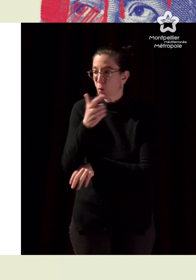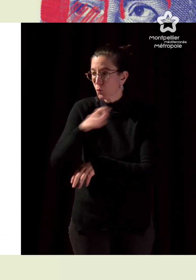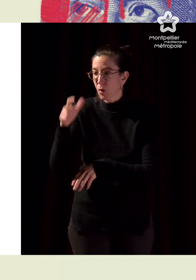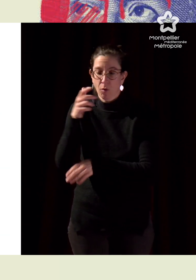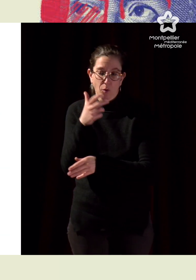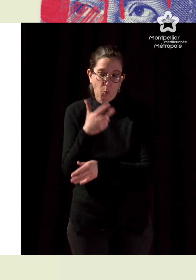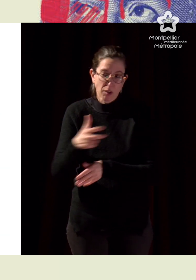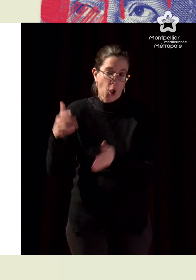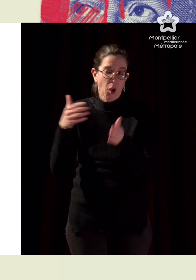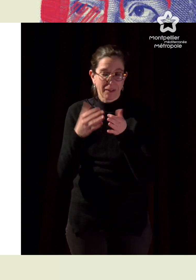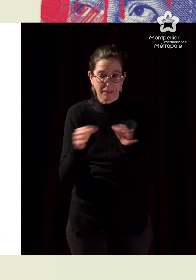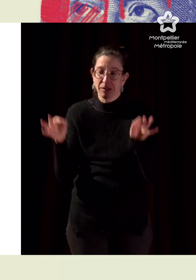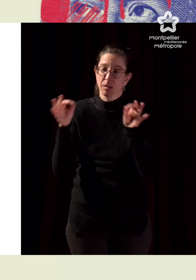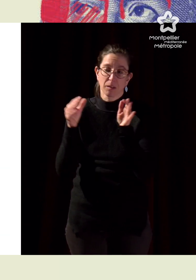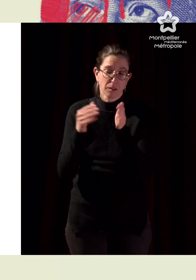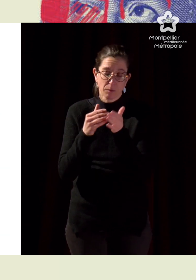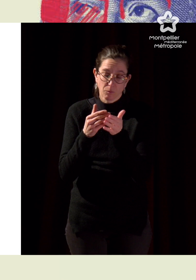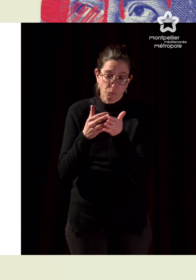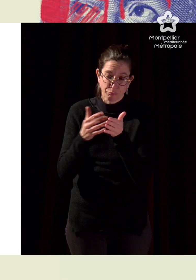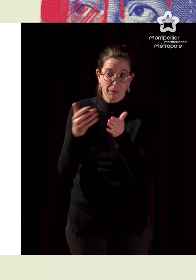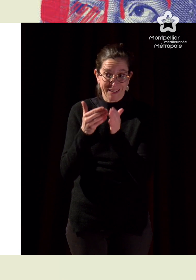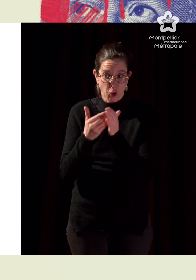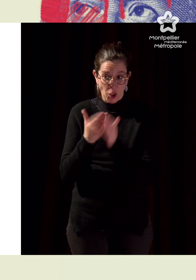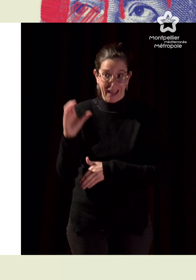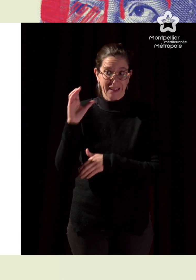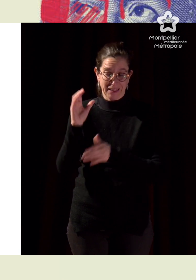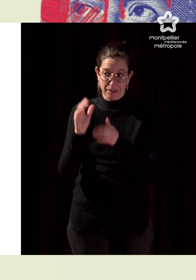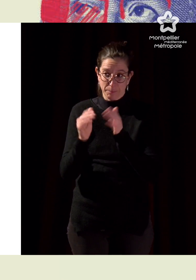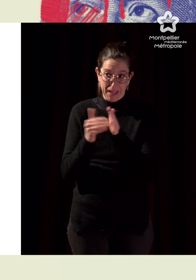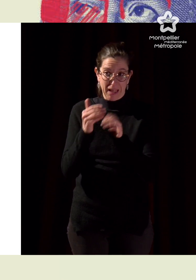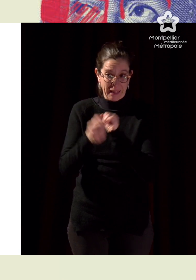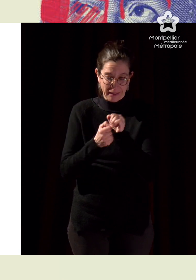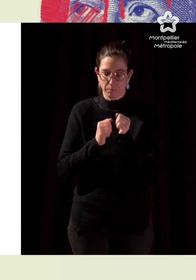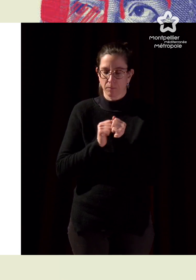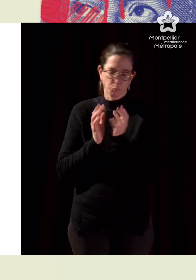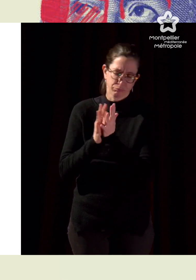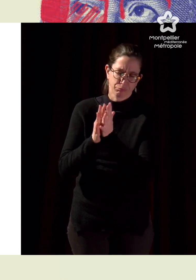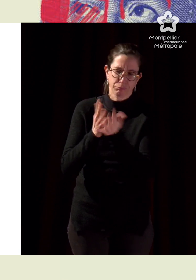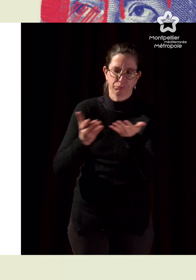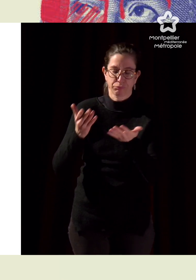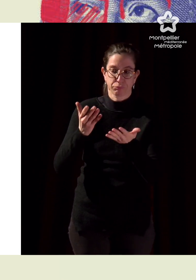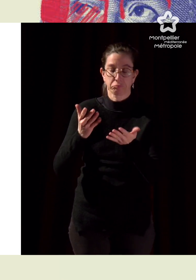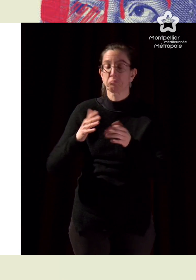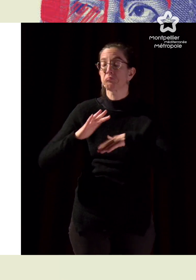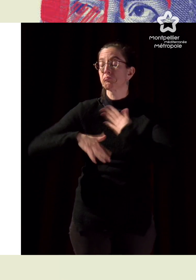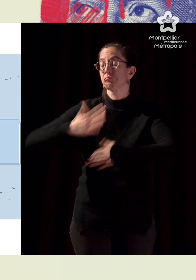Et à un moment donné, notre espèce décide d'aller explorer le reste de la planète.